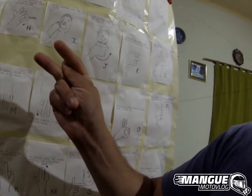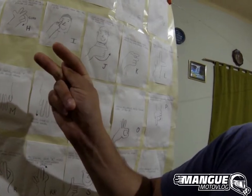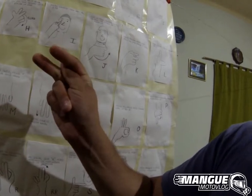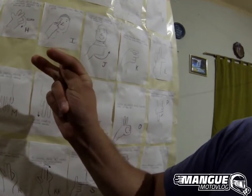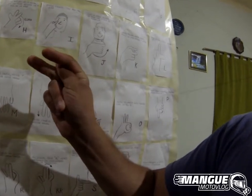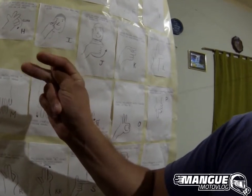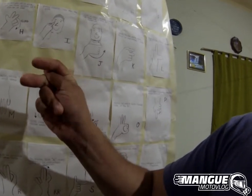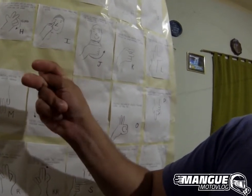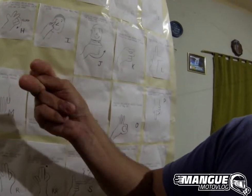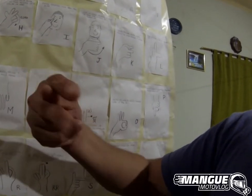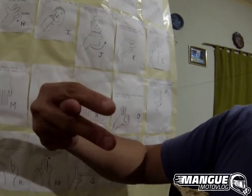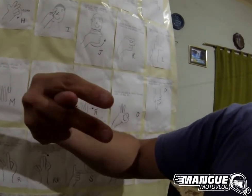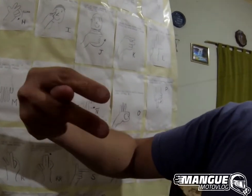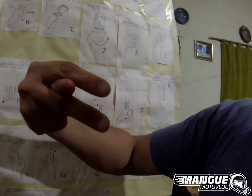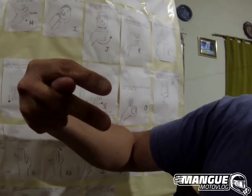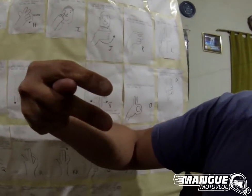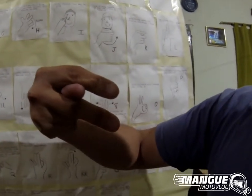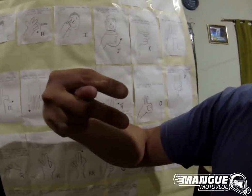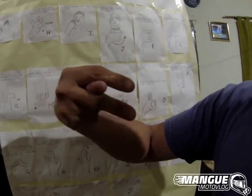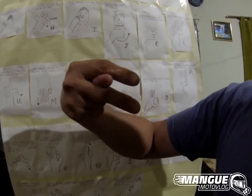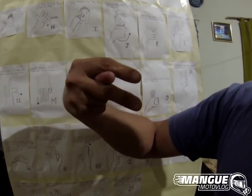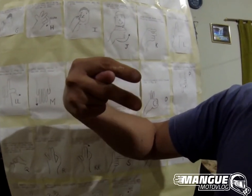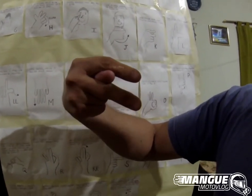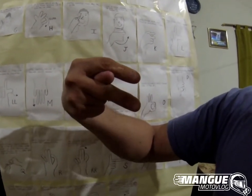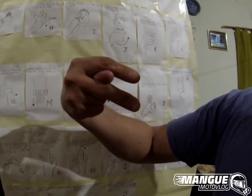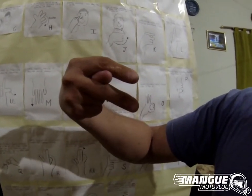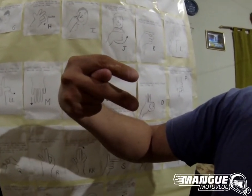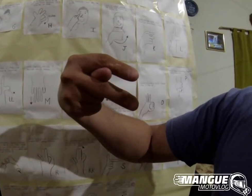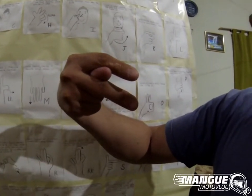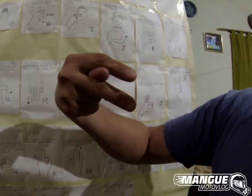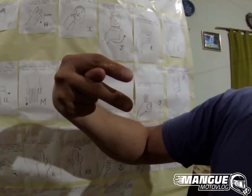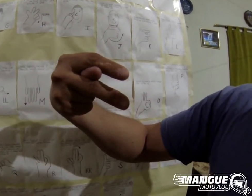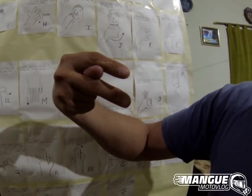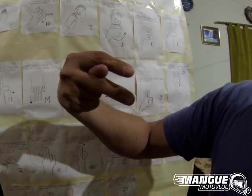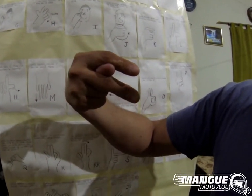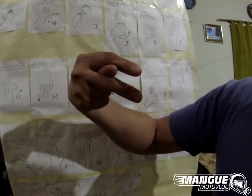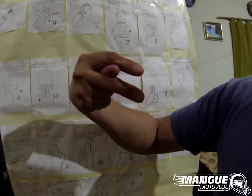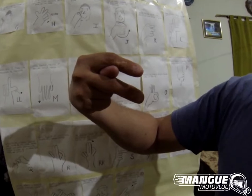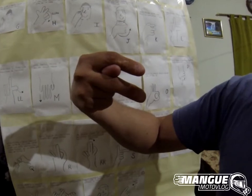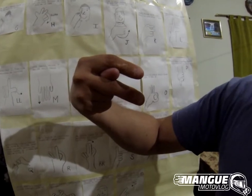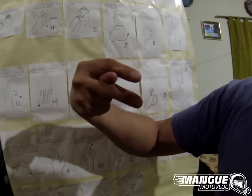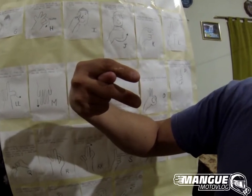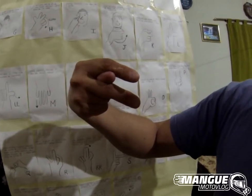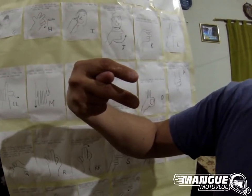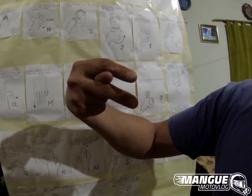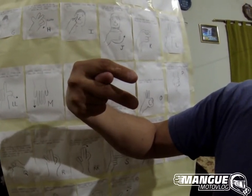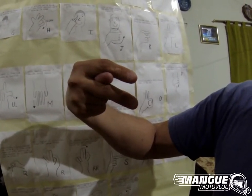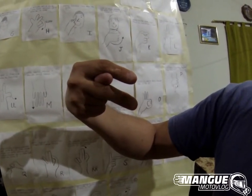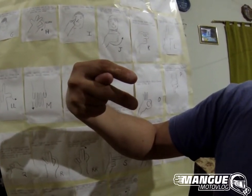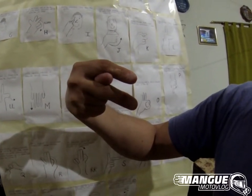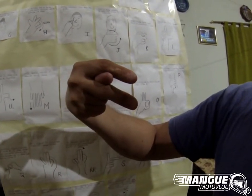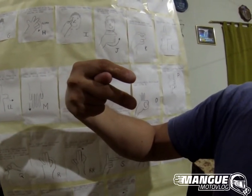el pulgar lo metemos así y quedaría de esta forma, lo metemos entre medio, de esa forma es la letra